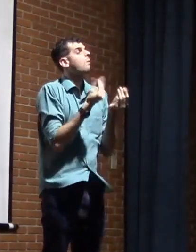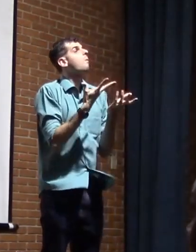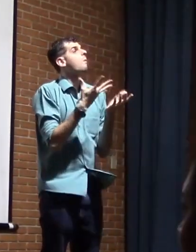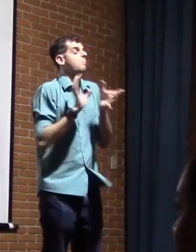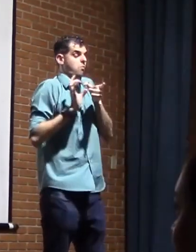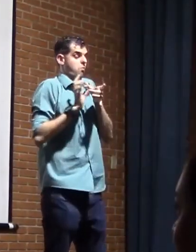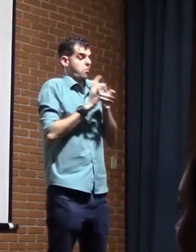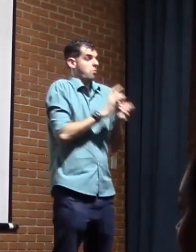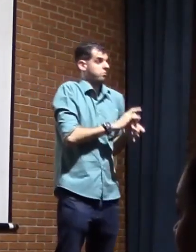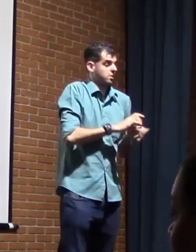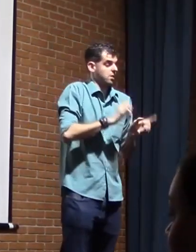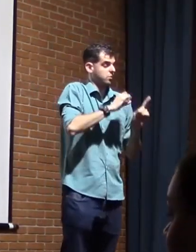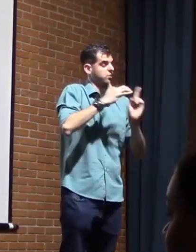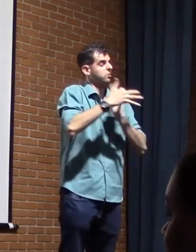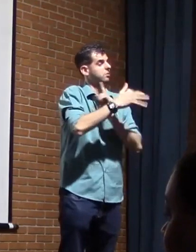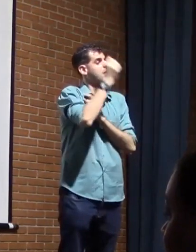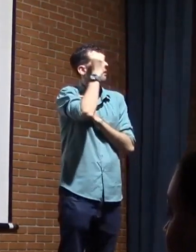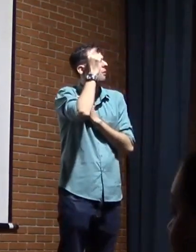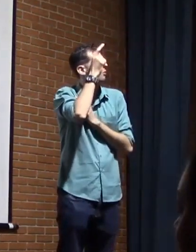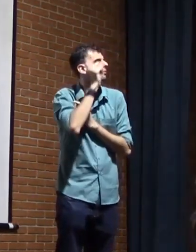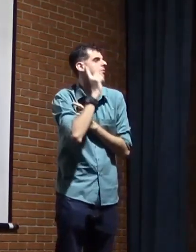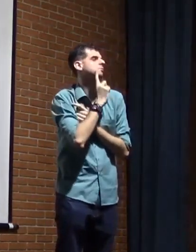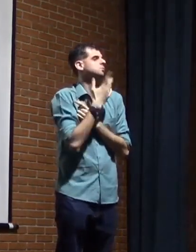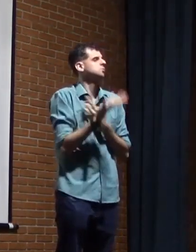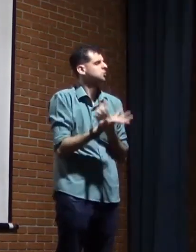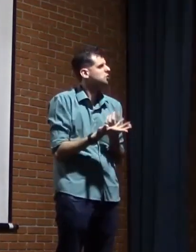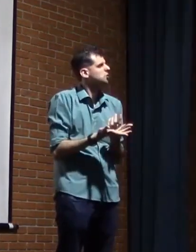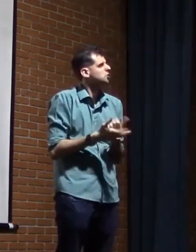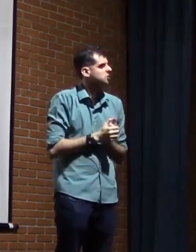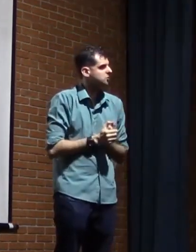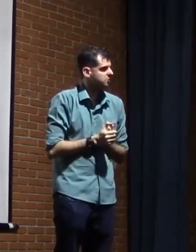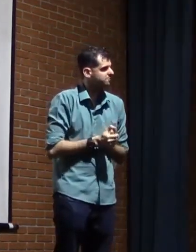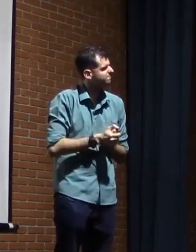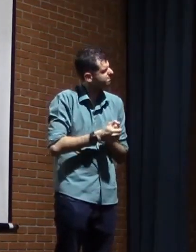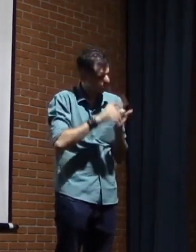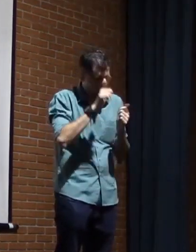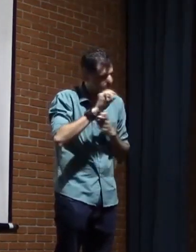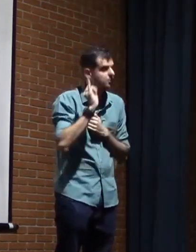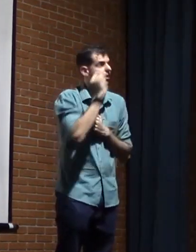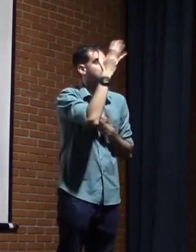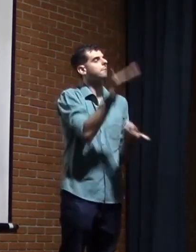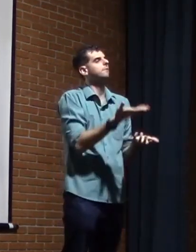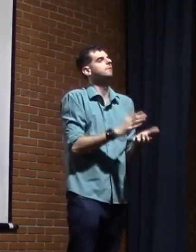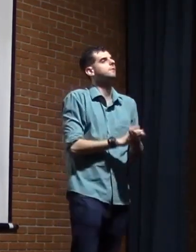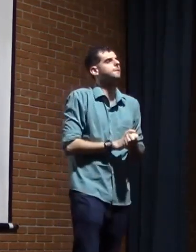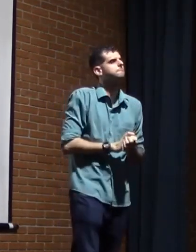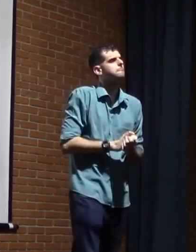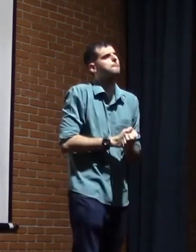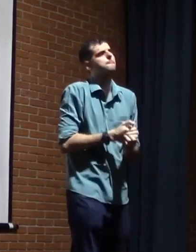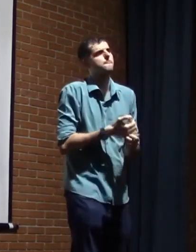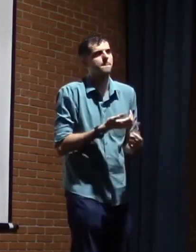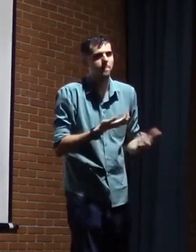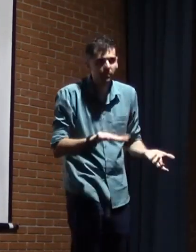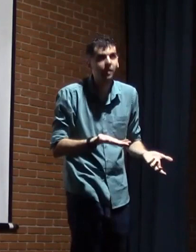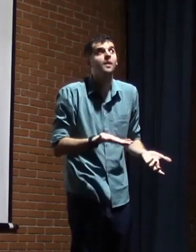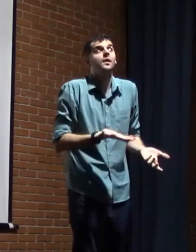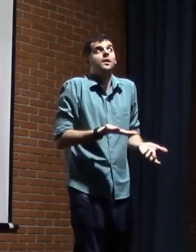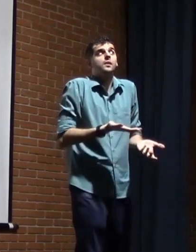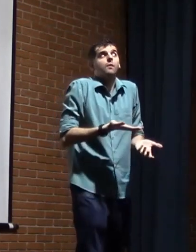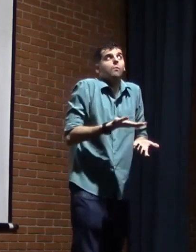ela conseguiu, né, relacionada à visibilidade da cultura e do surdo, né, da cultura surda e do indivíduo surdo, né? Então é